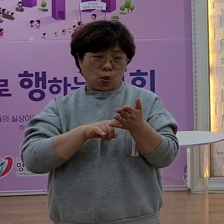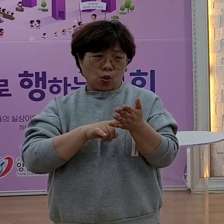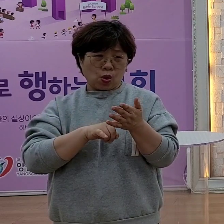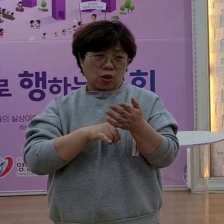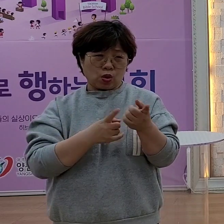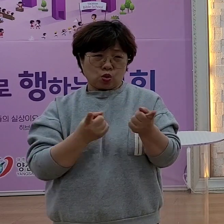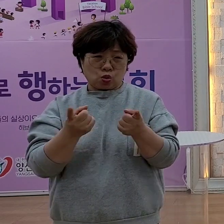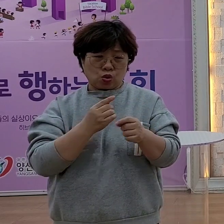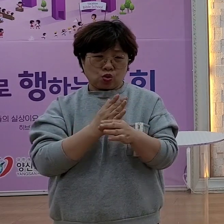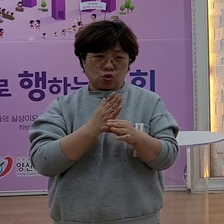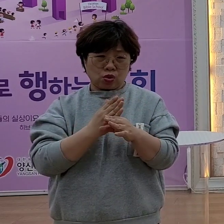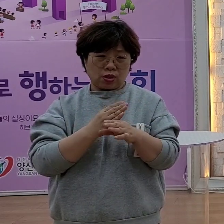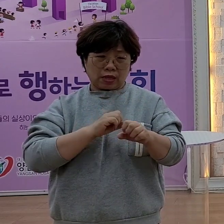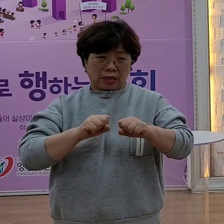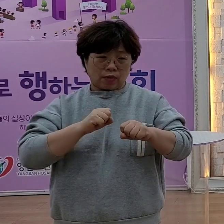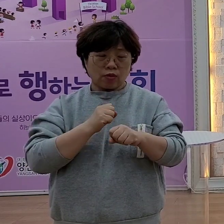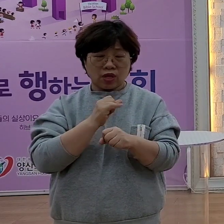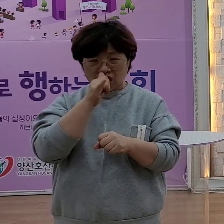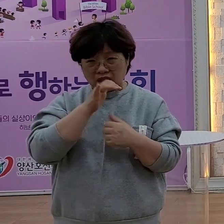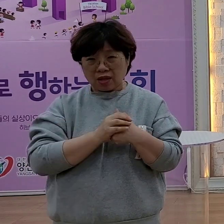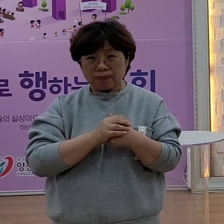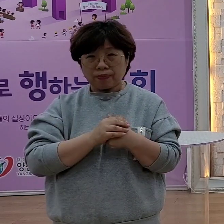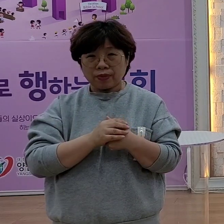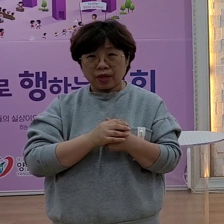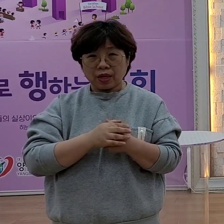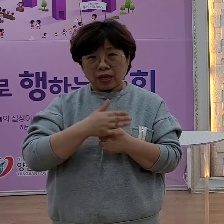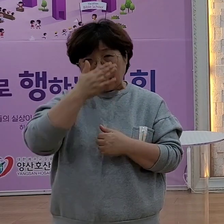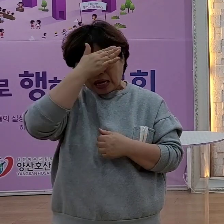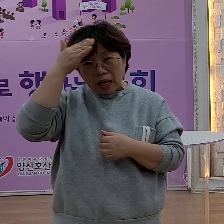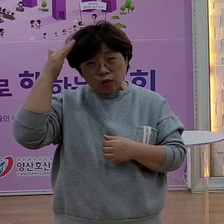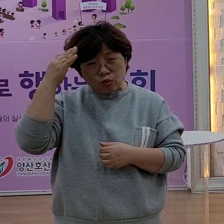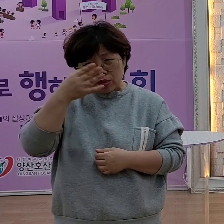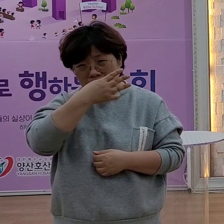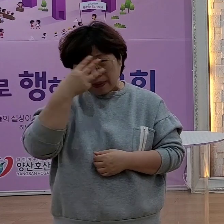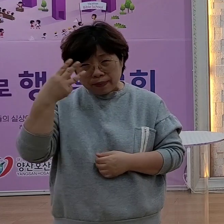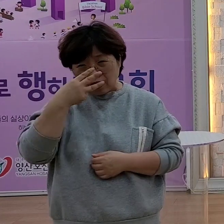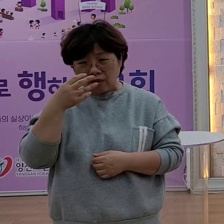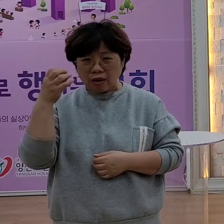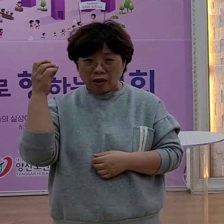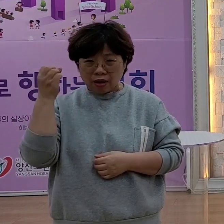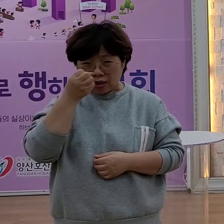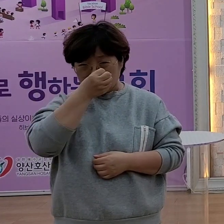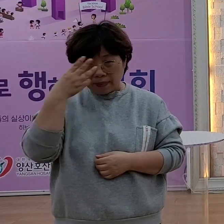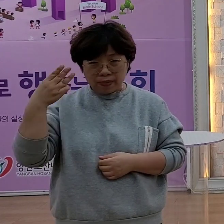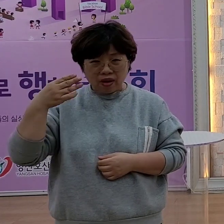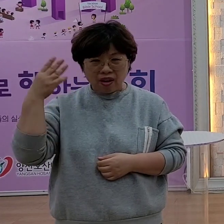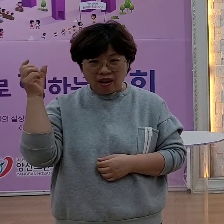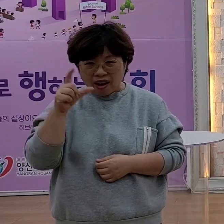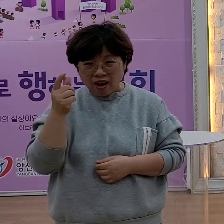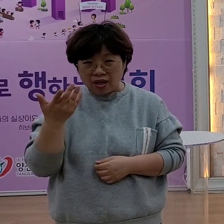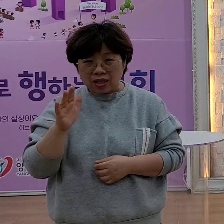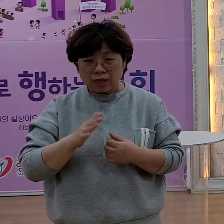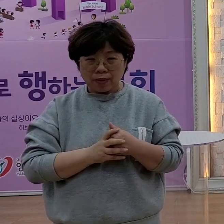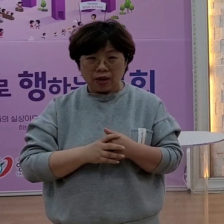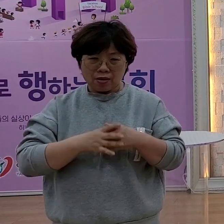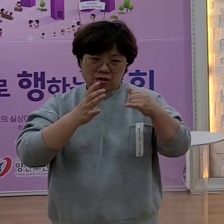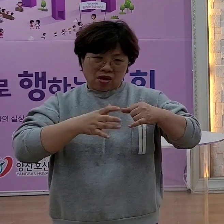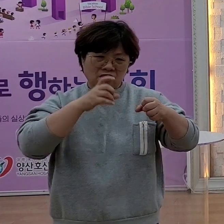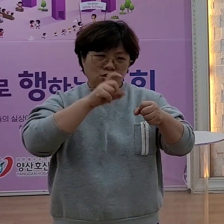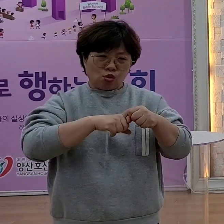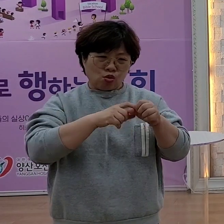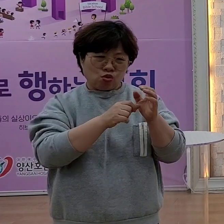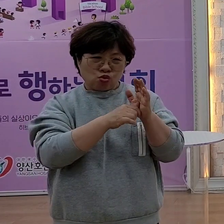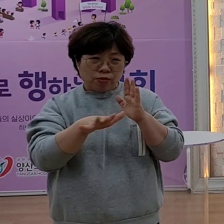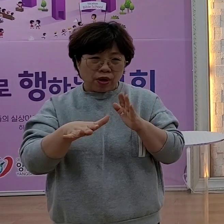이상. 우리나라는 이제 갤럭시가 워낙 이 삼성이 강하기 때문에 시장 가치가 70%, 60%